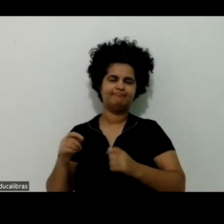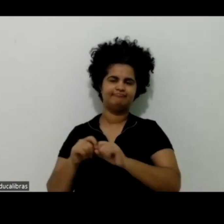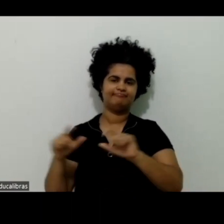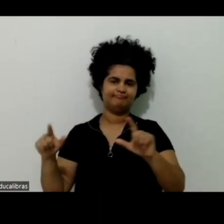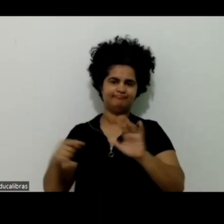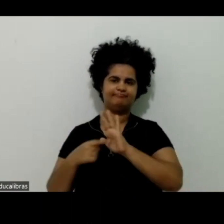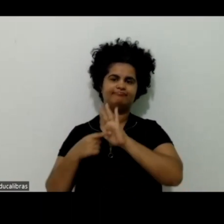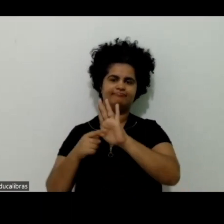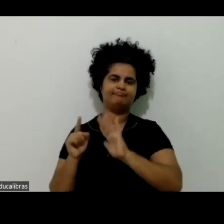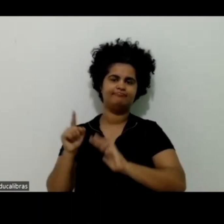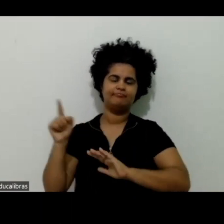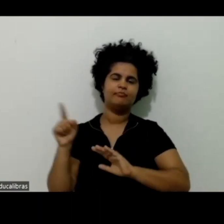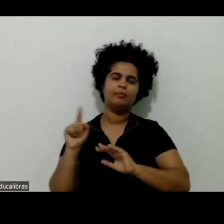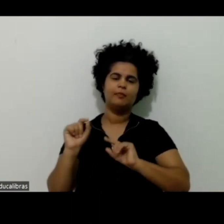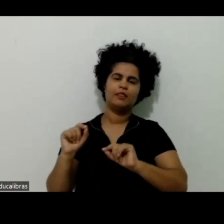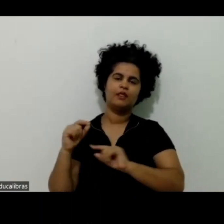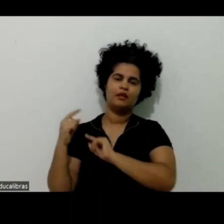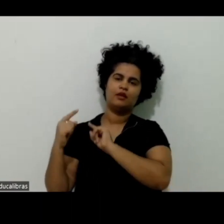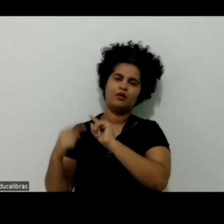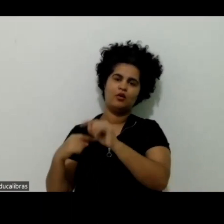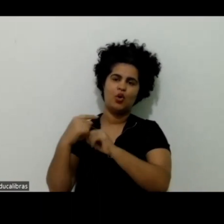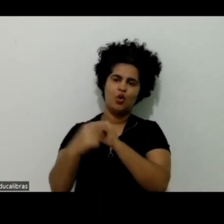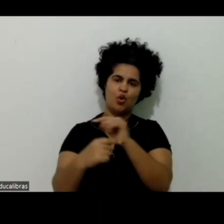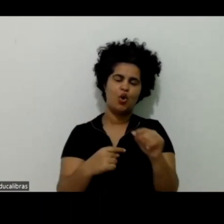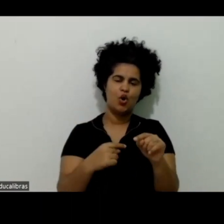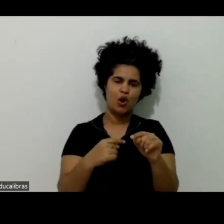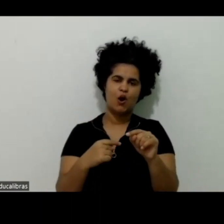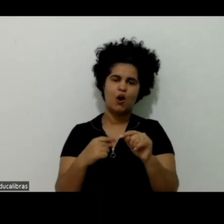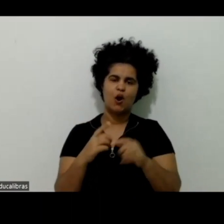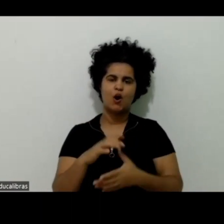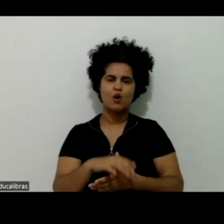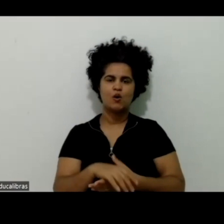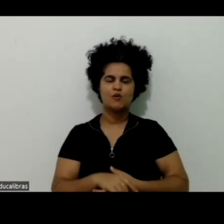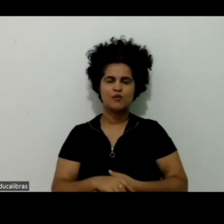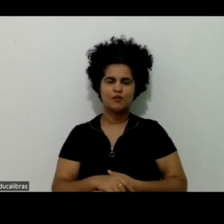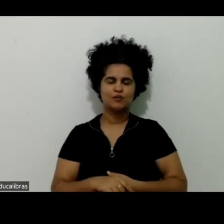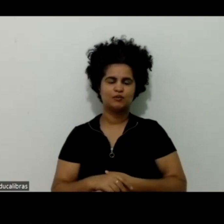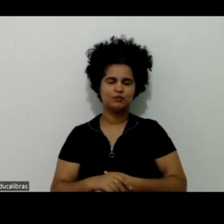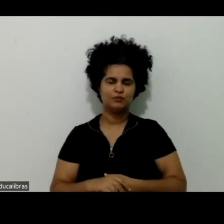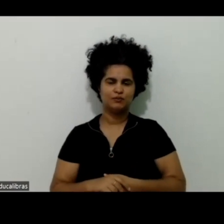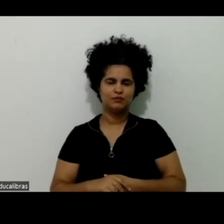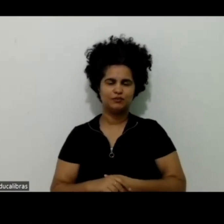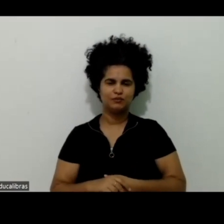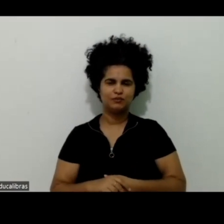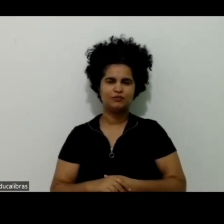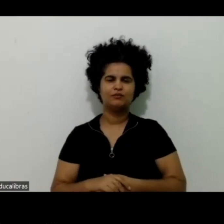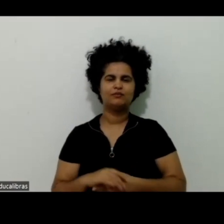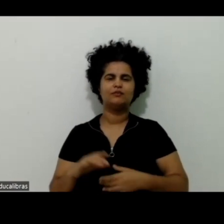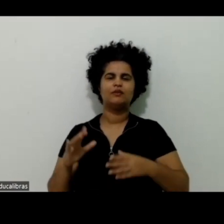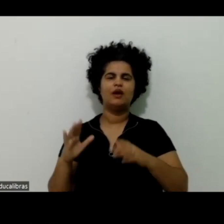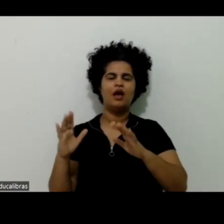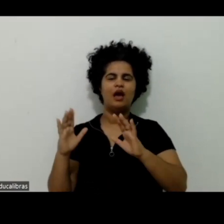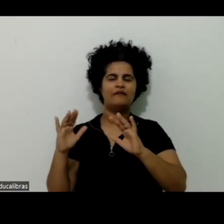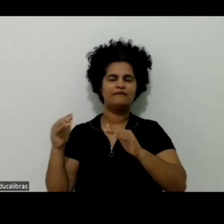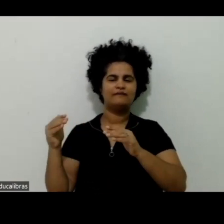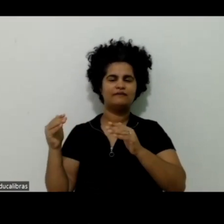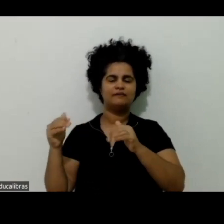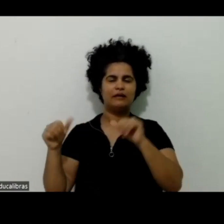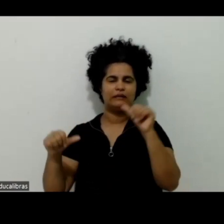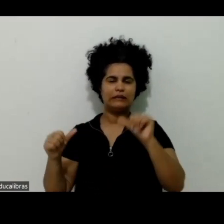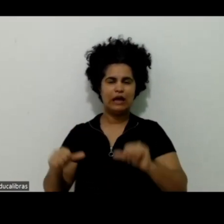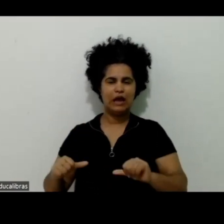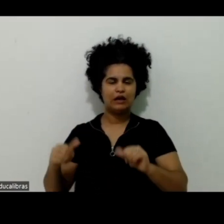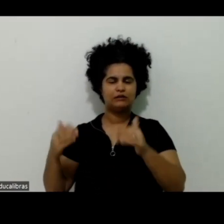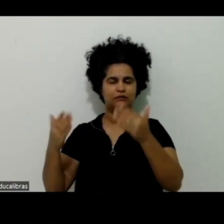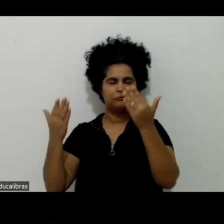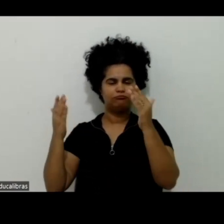que trata, né, do legado do Congresso da Virada, né, frente ao conservadorismo reacionário. E elas fazem assim, uma análise brilhante para